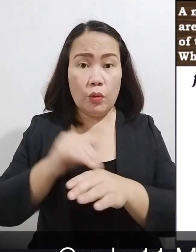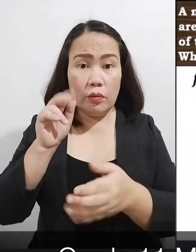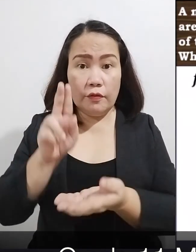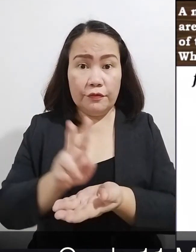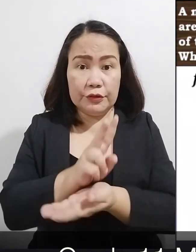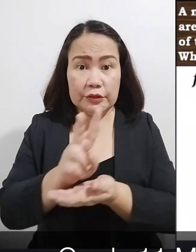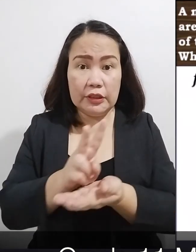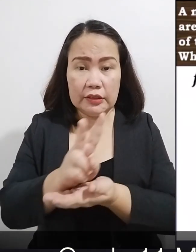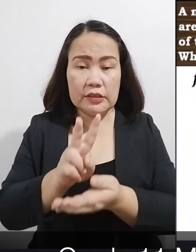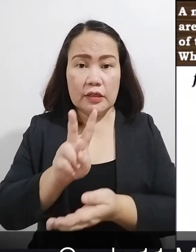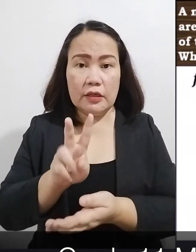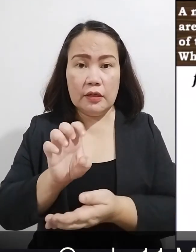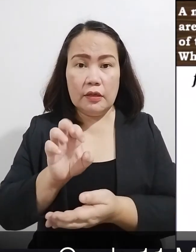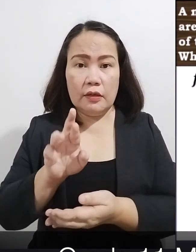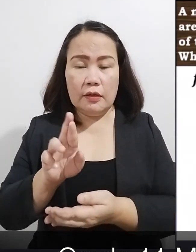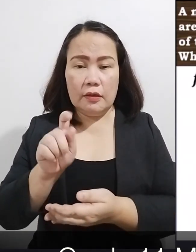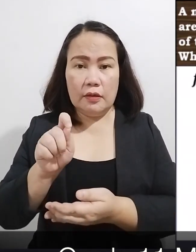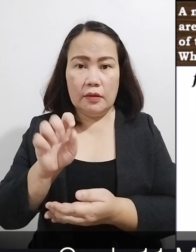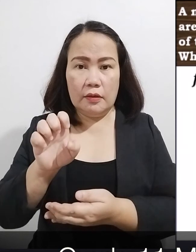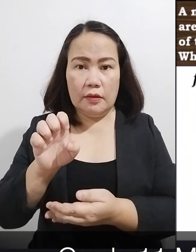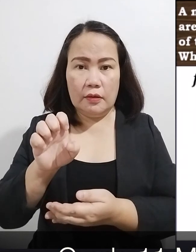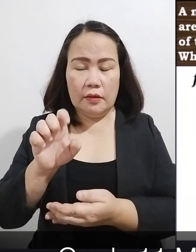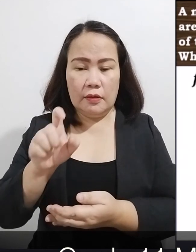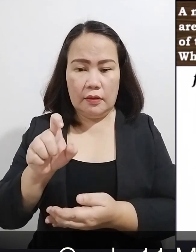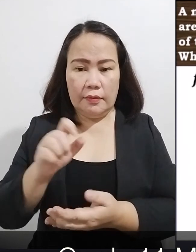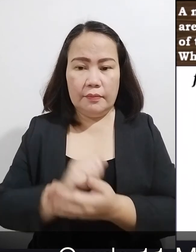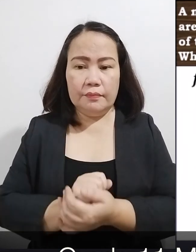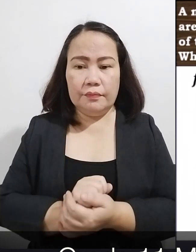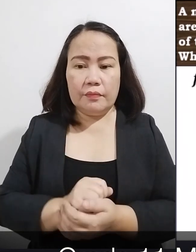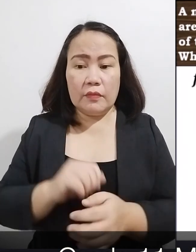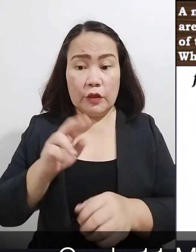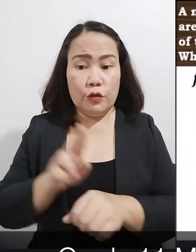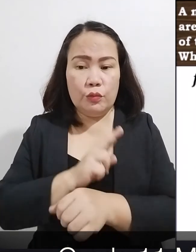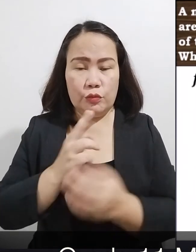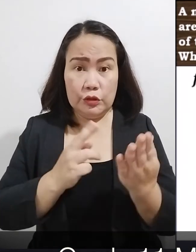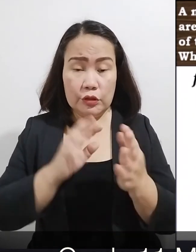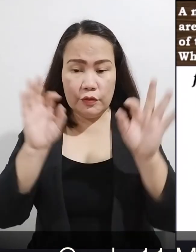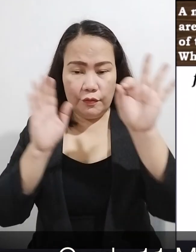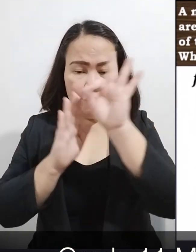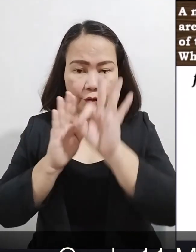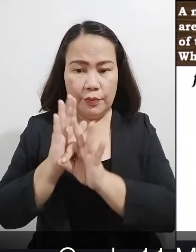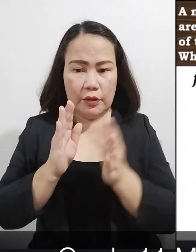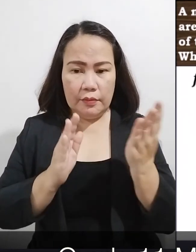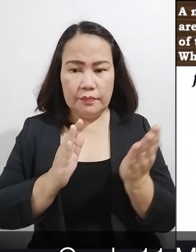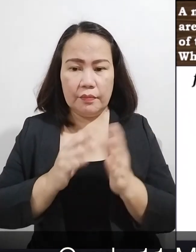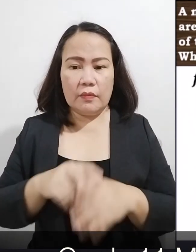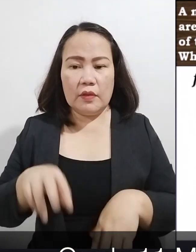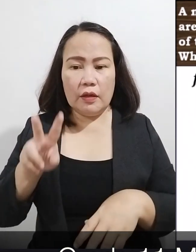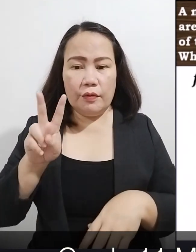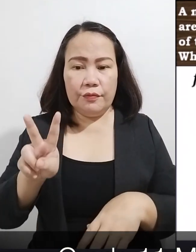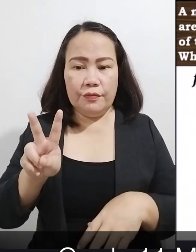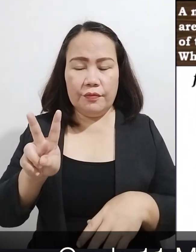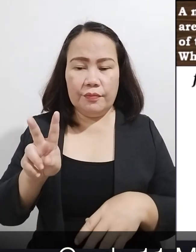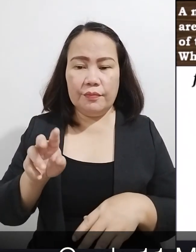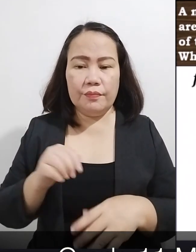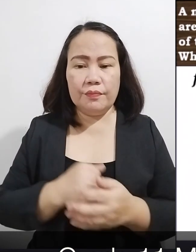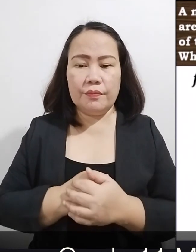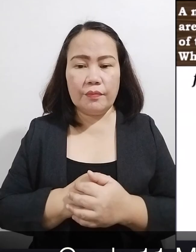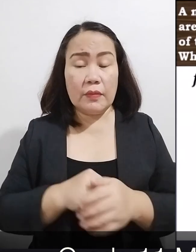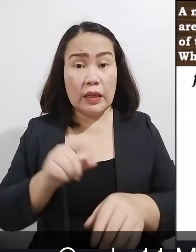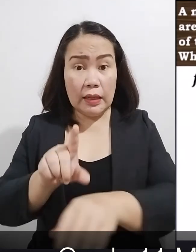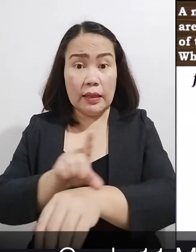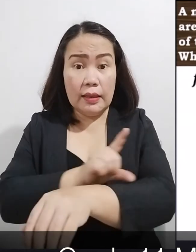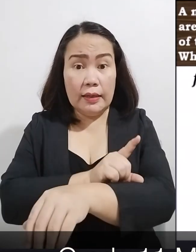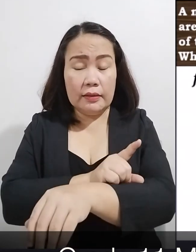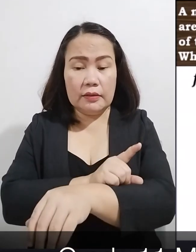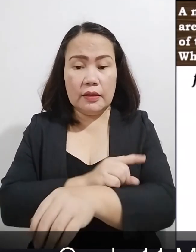makuha ang vertex, gagamitin natin yung formula na to. So yung negative b over 2a, ito yung formula para makuha